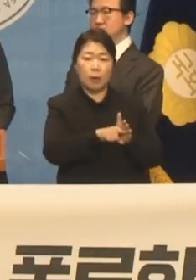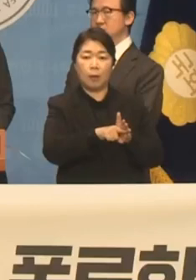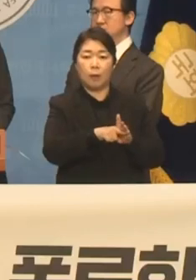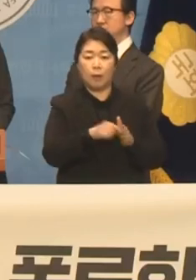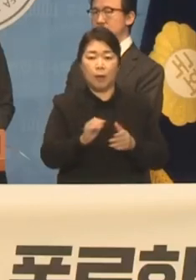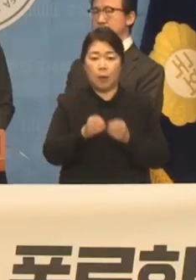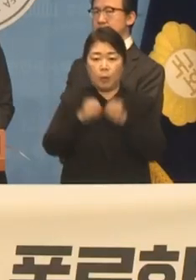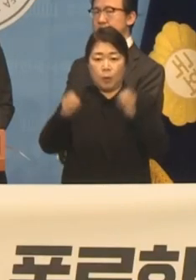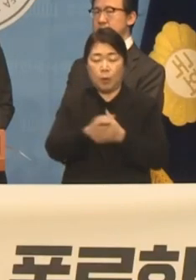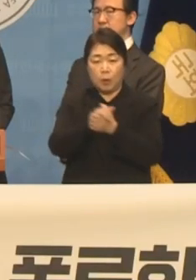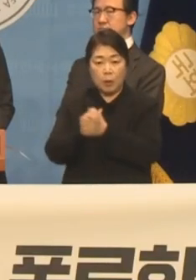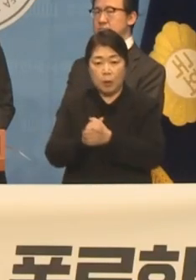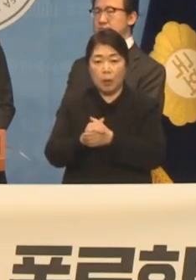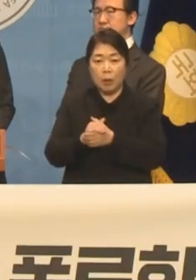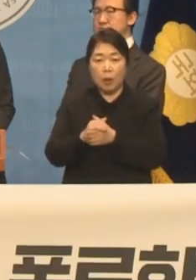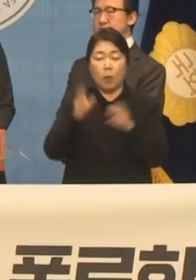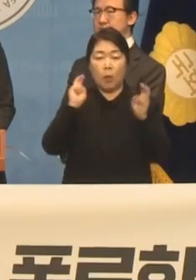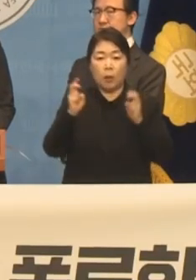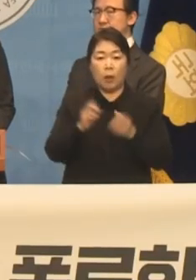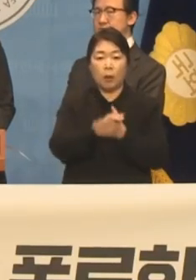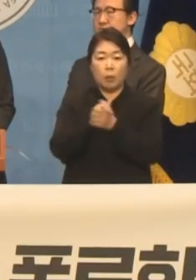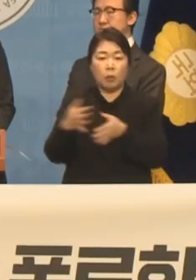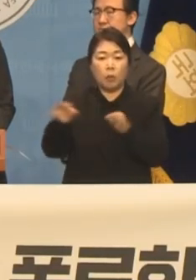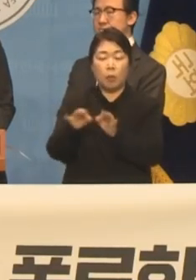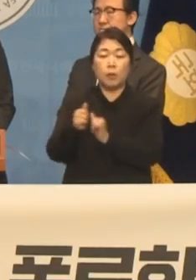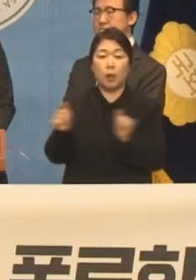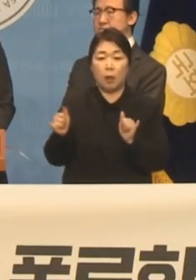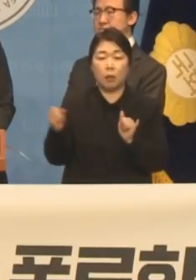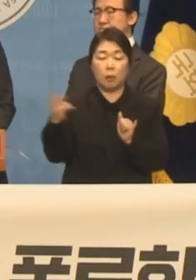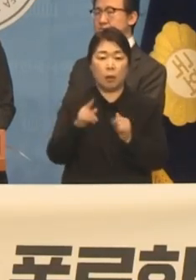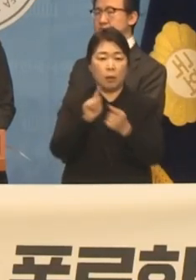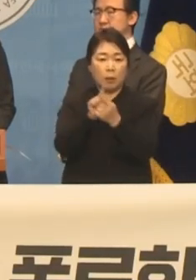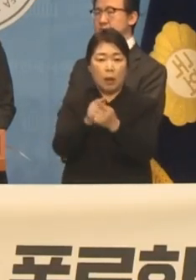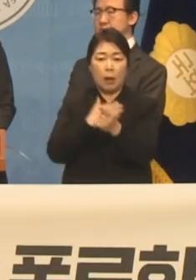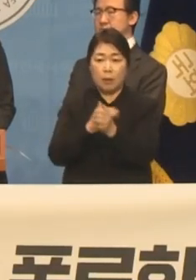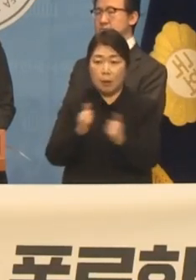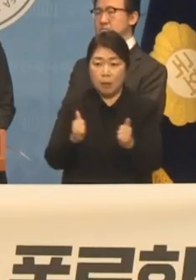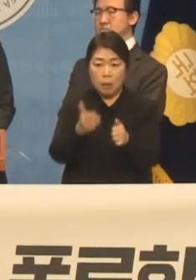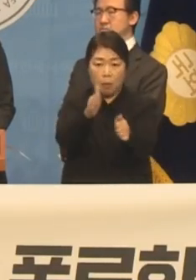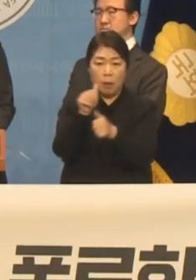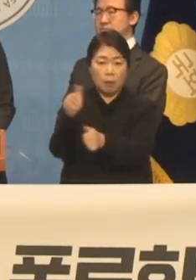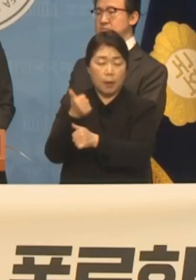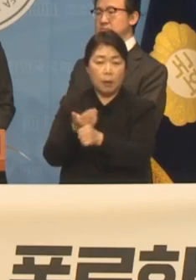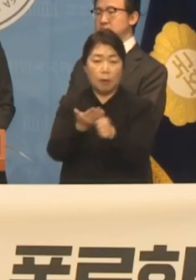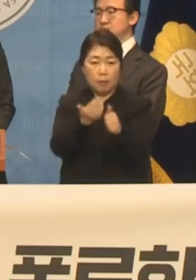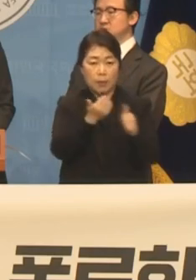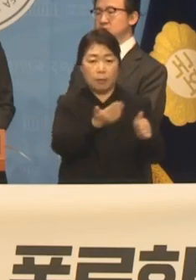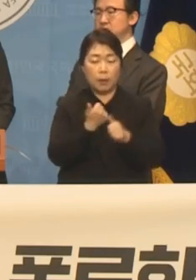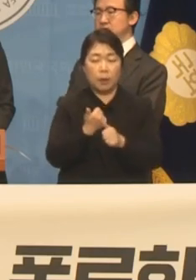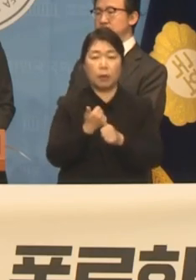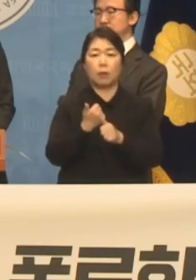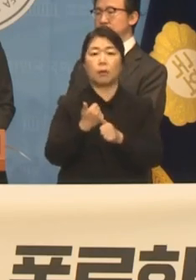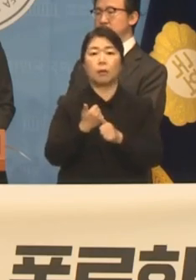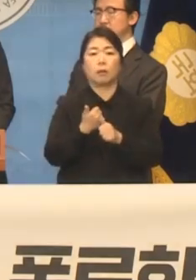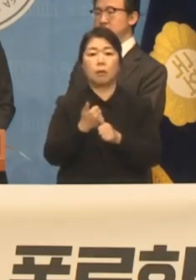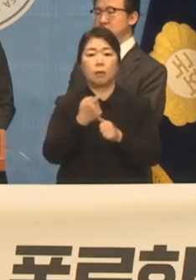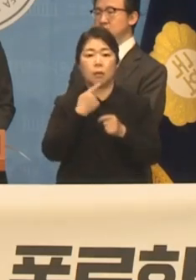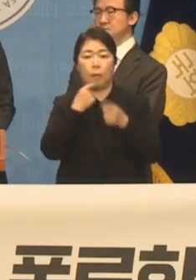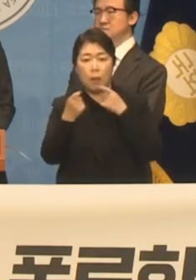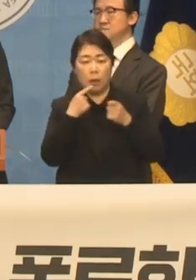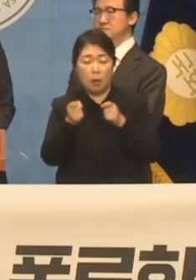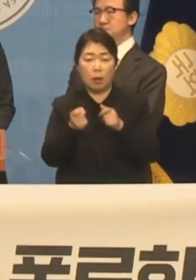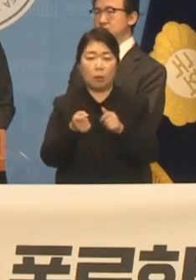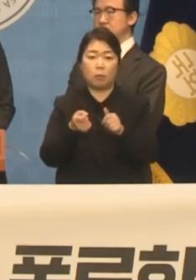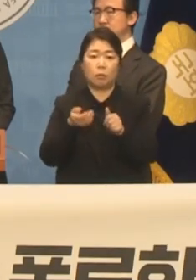동업자들 대장동 동업자들 또는 자기가 아는 사람들을 동원해서 협박을